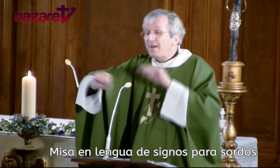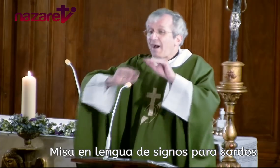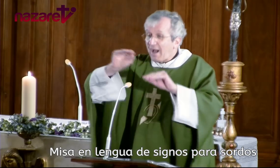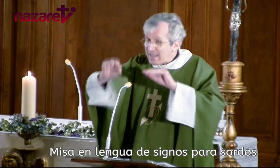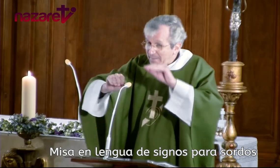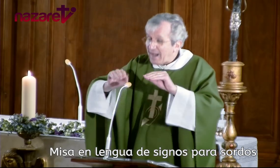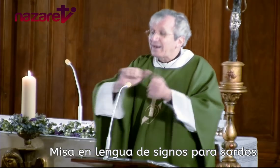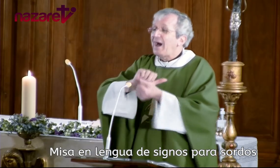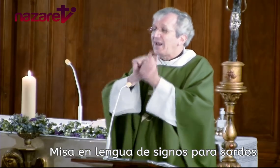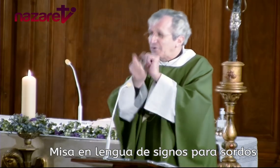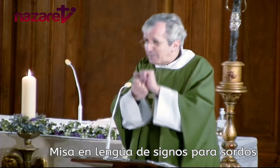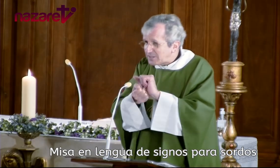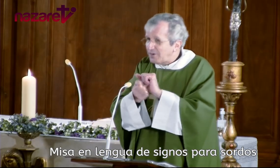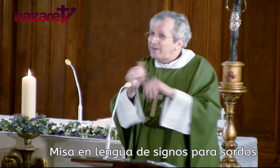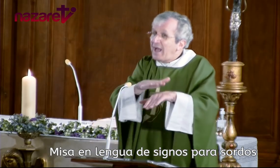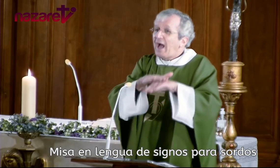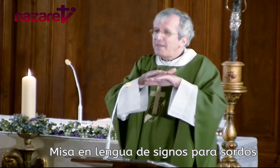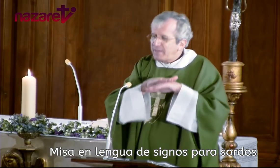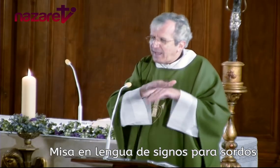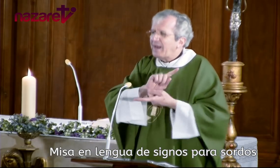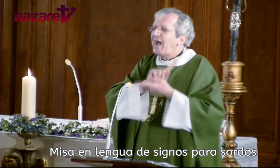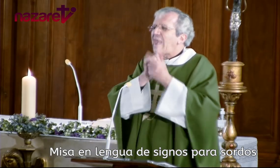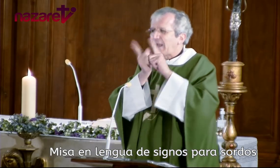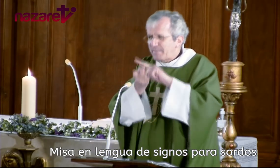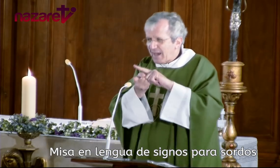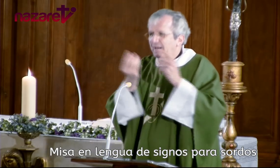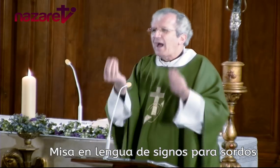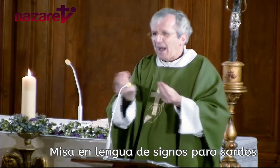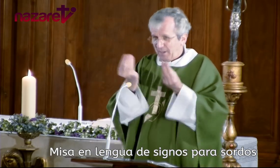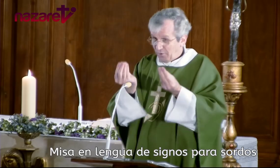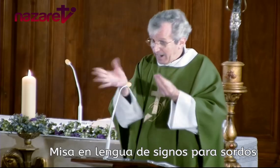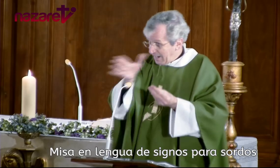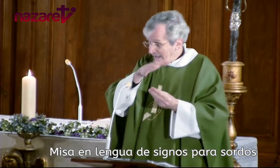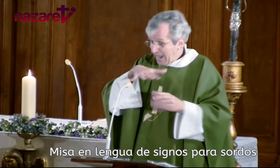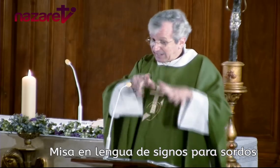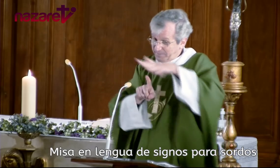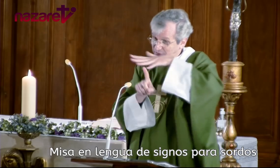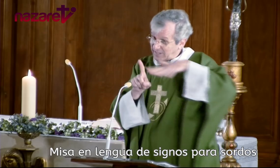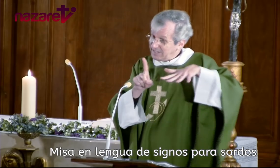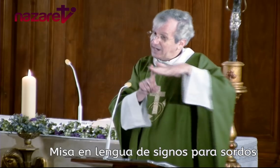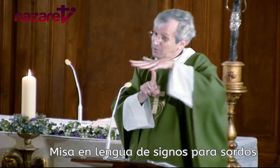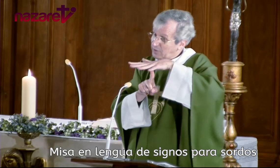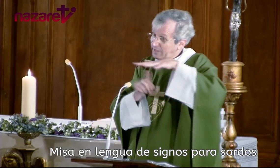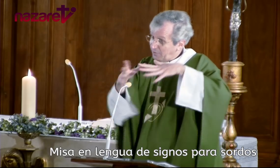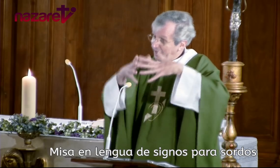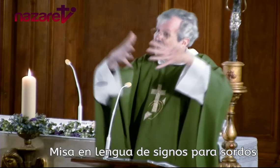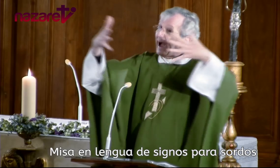a llamar a la conversión, a invitar a cambiar, a mejorar a las personas que están a nuestro alrededor, a esa